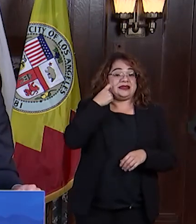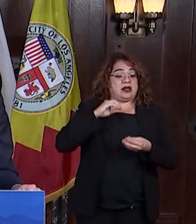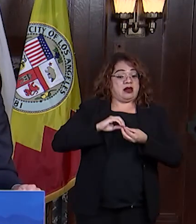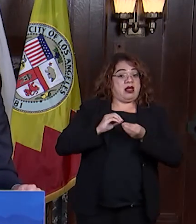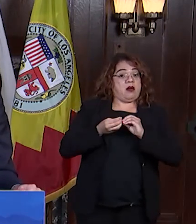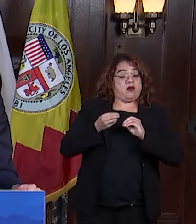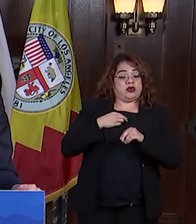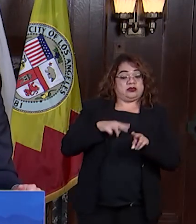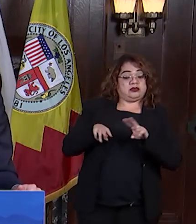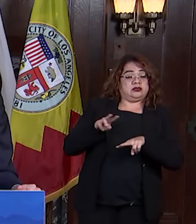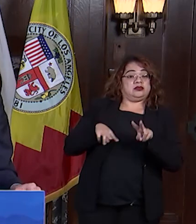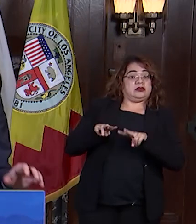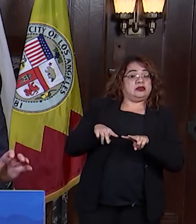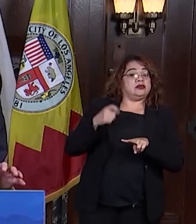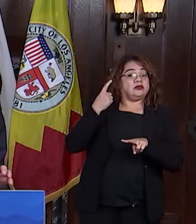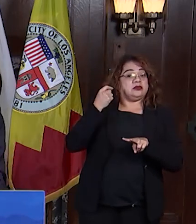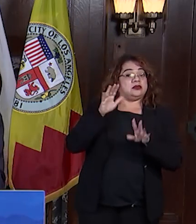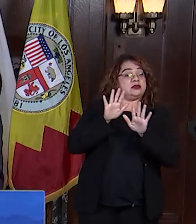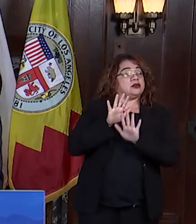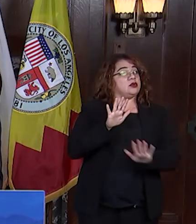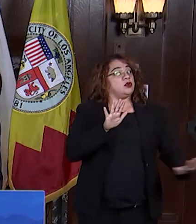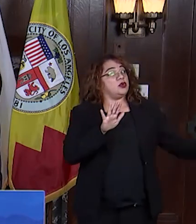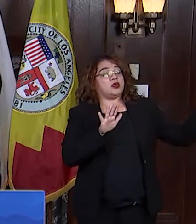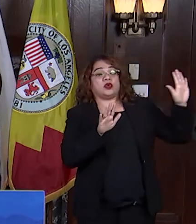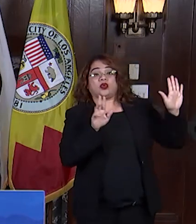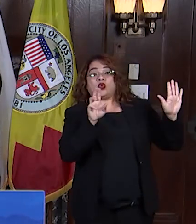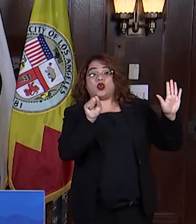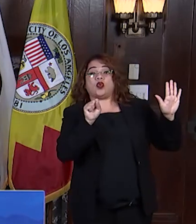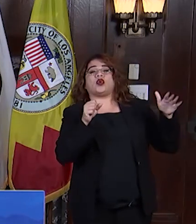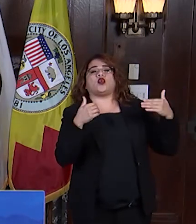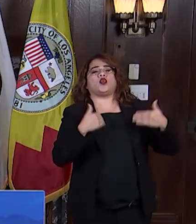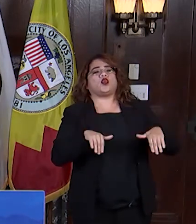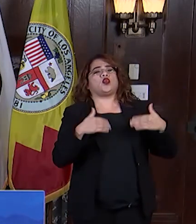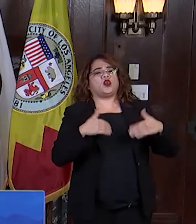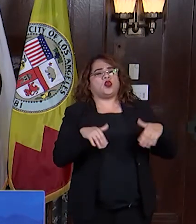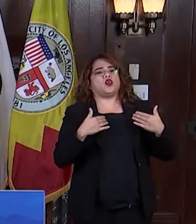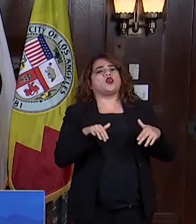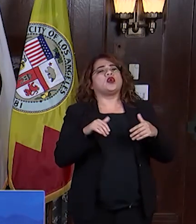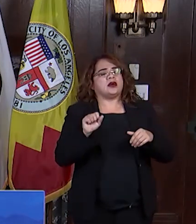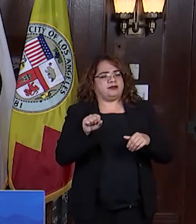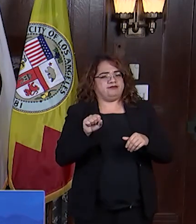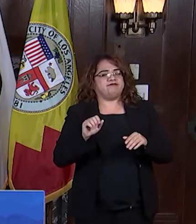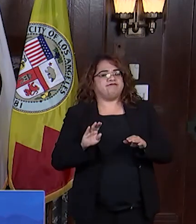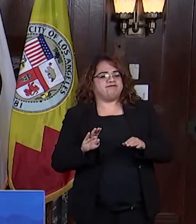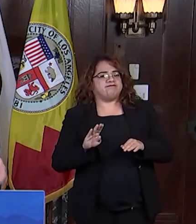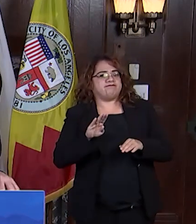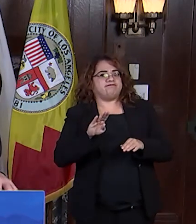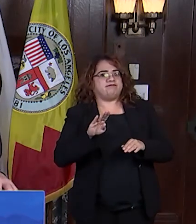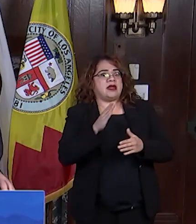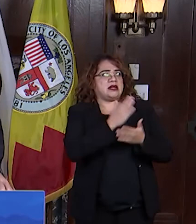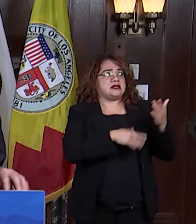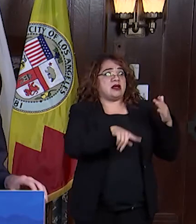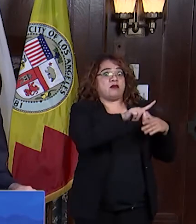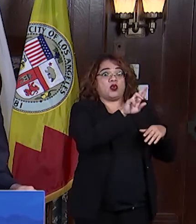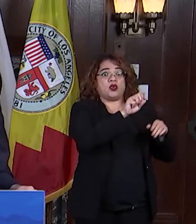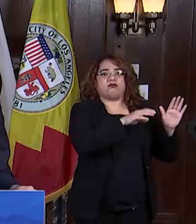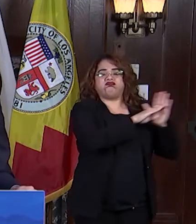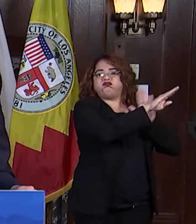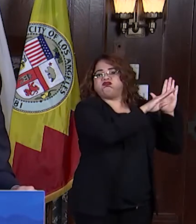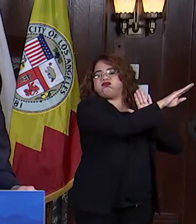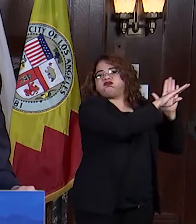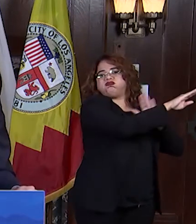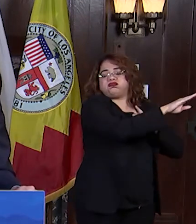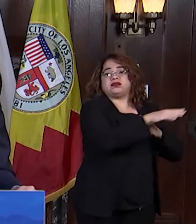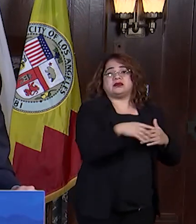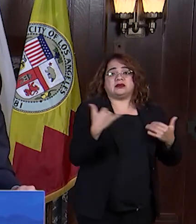Ángeles, tanto como en el país, dicen que las infecciones están subiendo. Hoy, en nuestro condado,